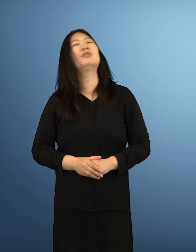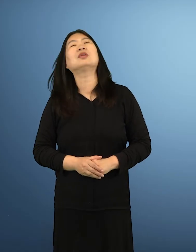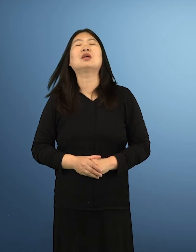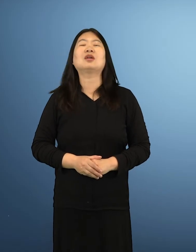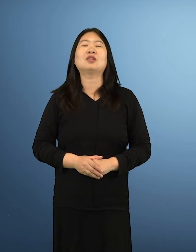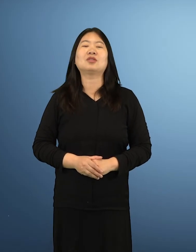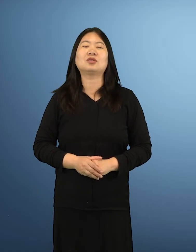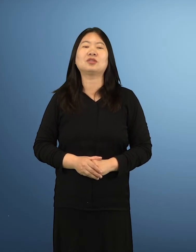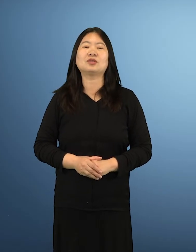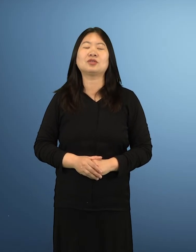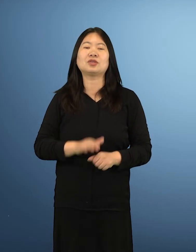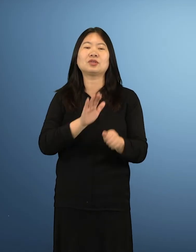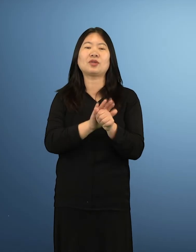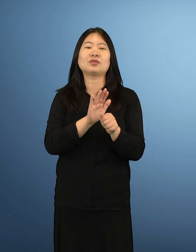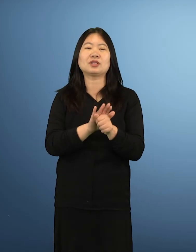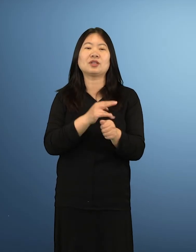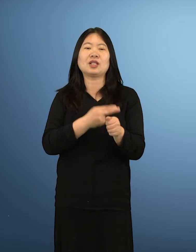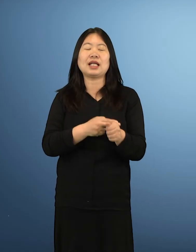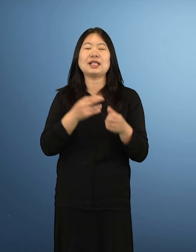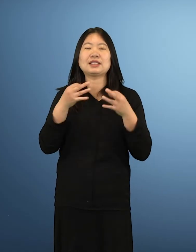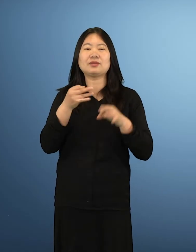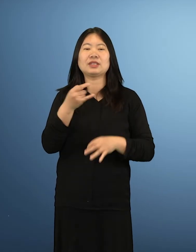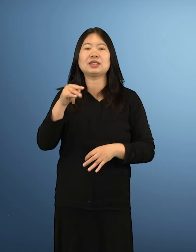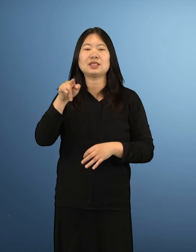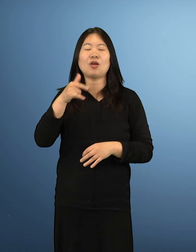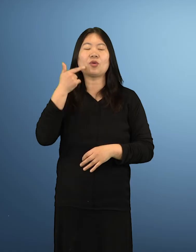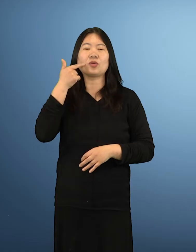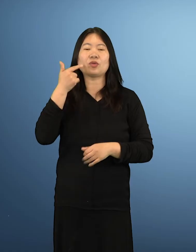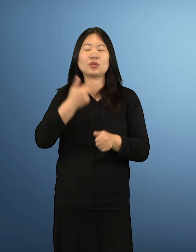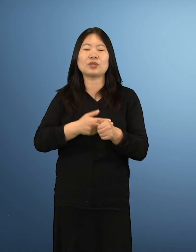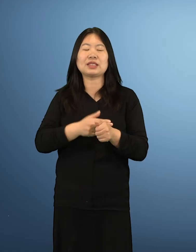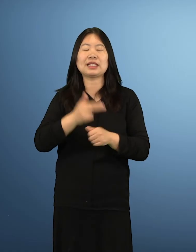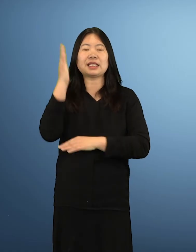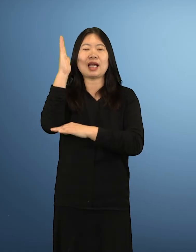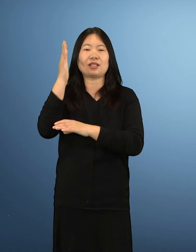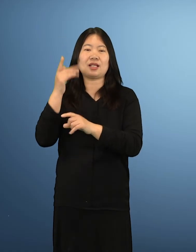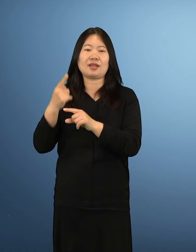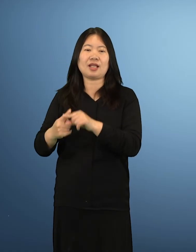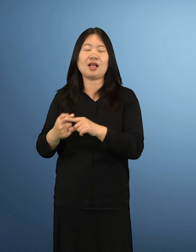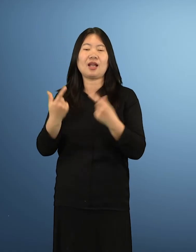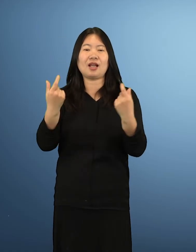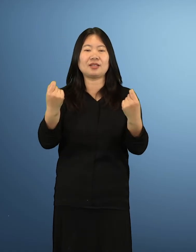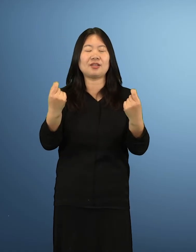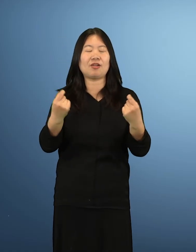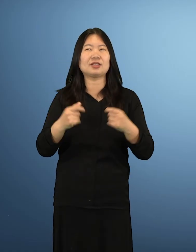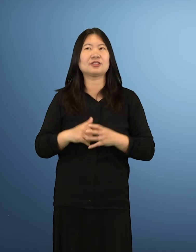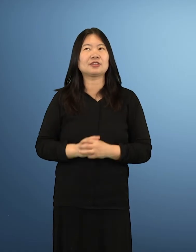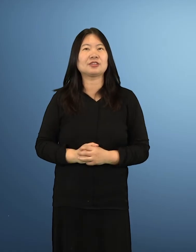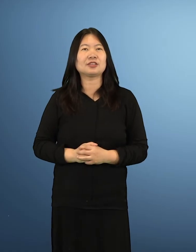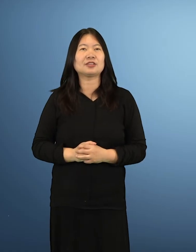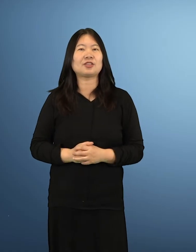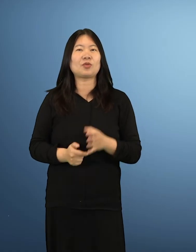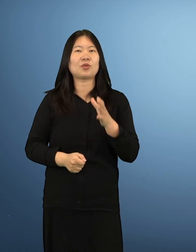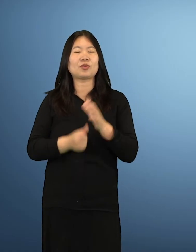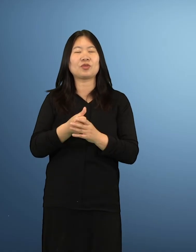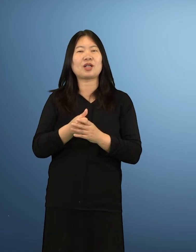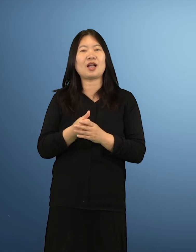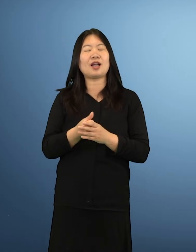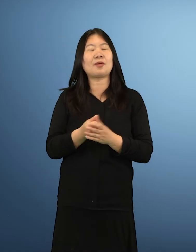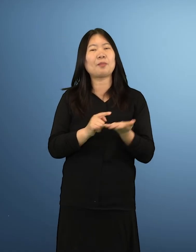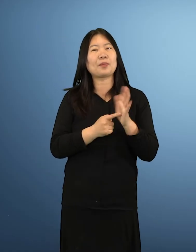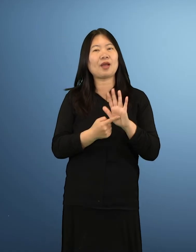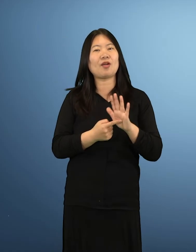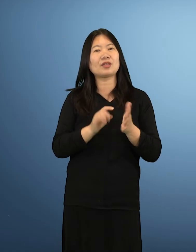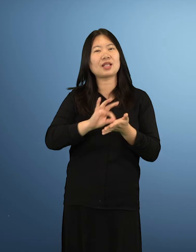그 협동 목사님이신 김희석 교수님이 그 강의 중에 이런 독특한 표현을